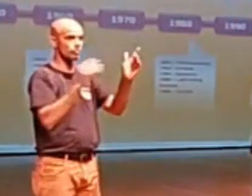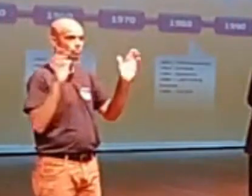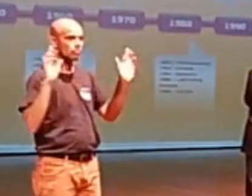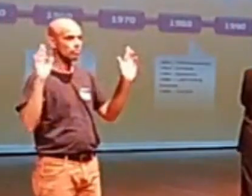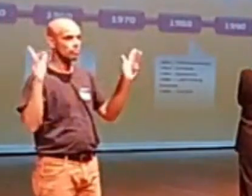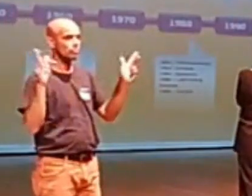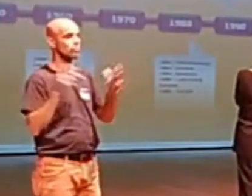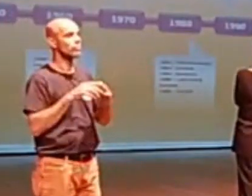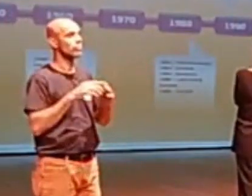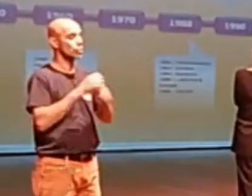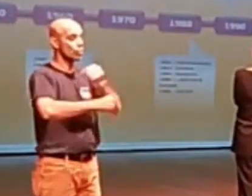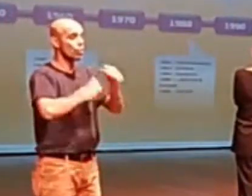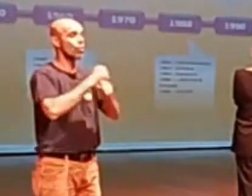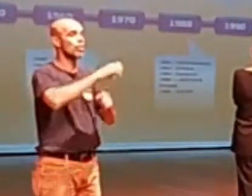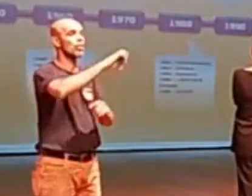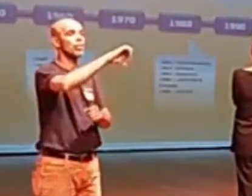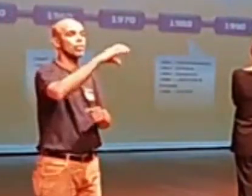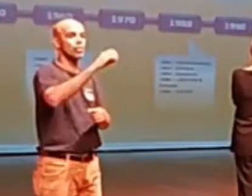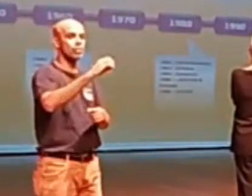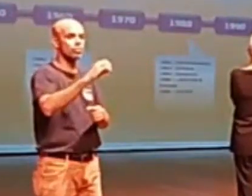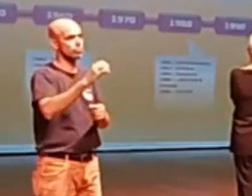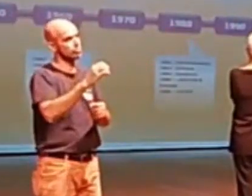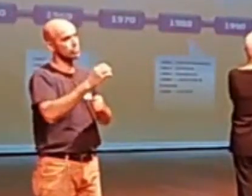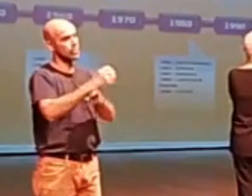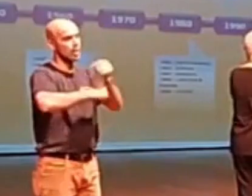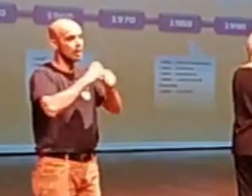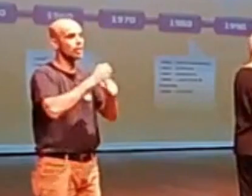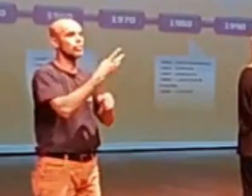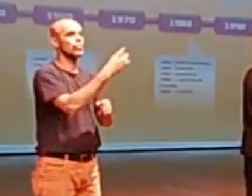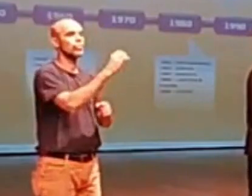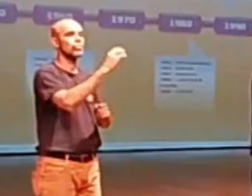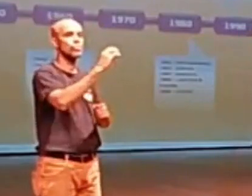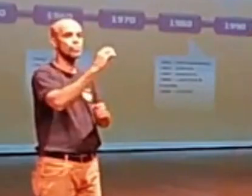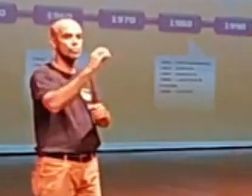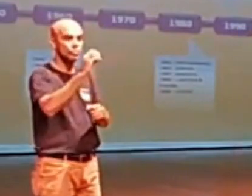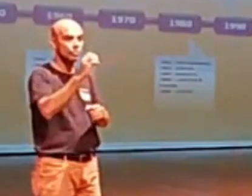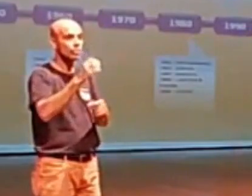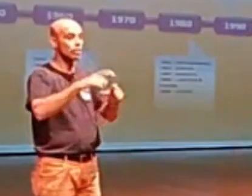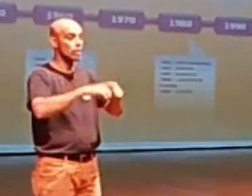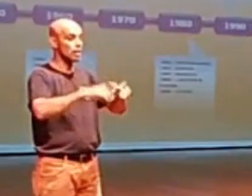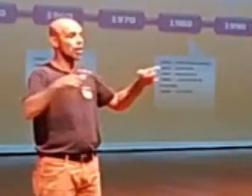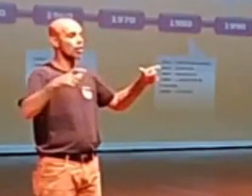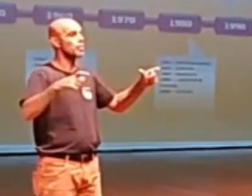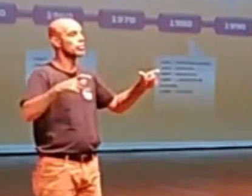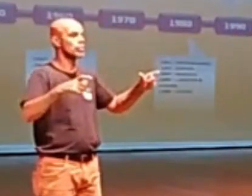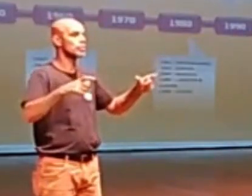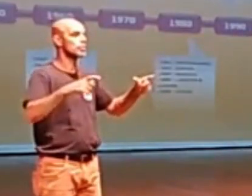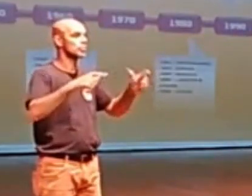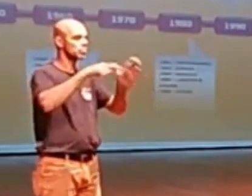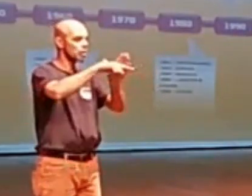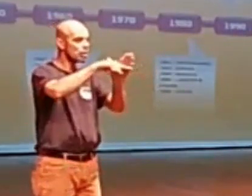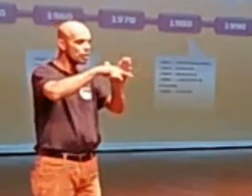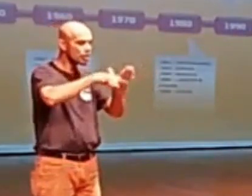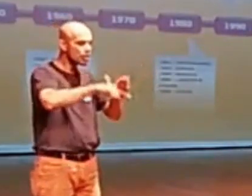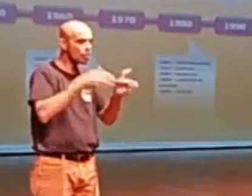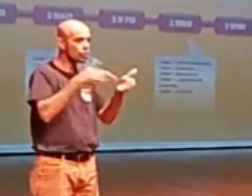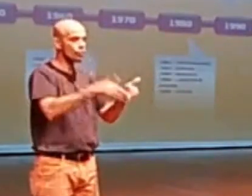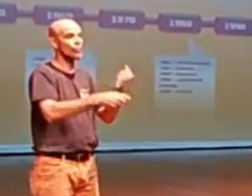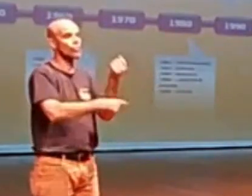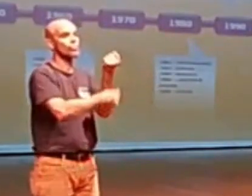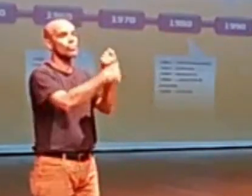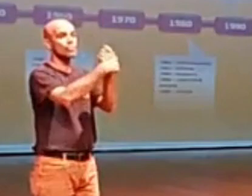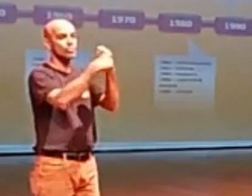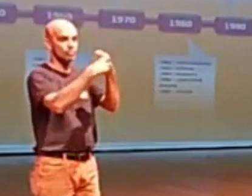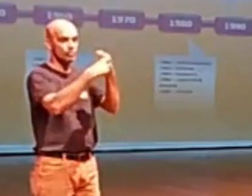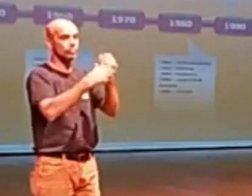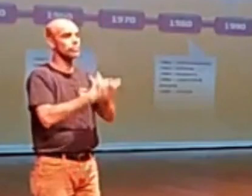na década de 90 e no ano 2000, aumentou bastante o número de pesquisas sobre isso, e hoje a